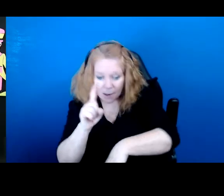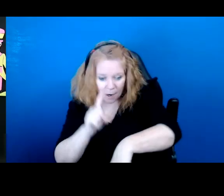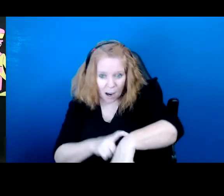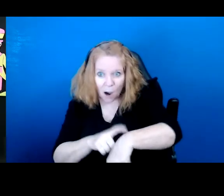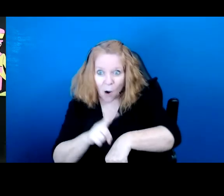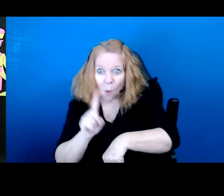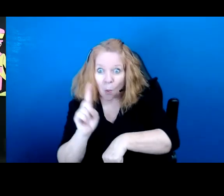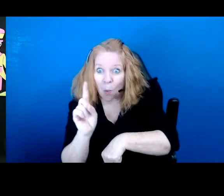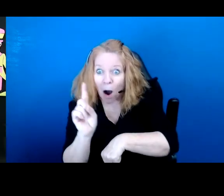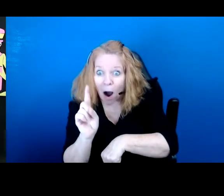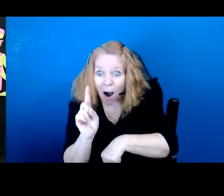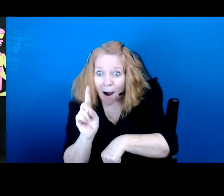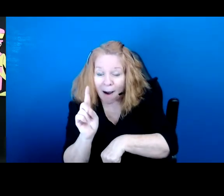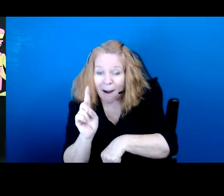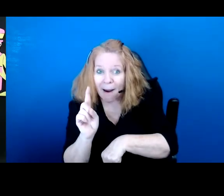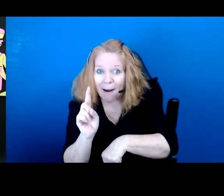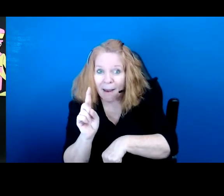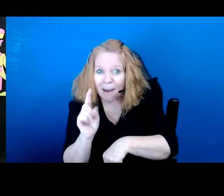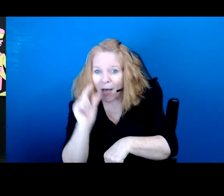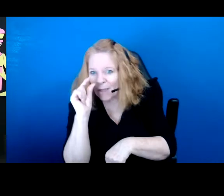ahora la una